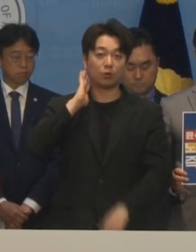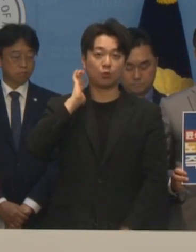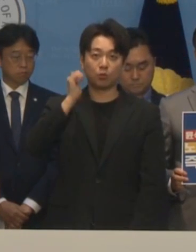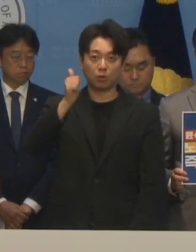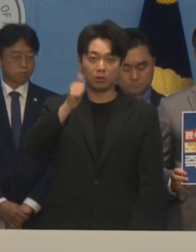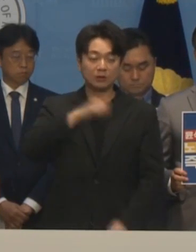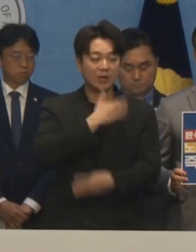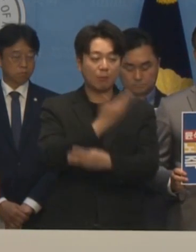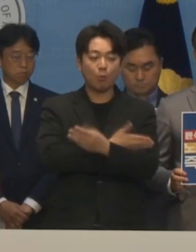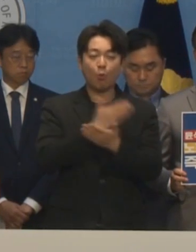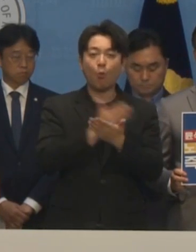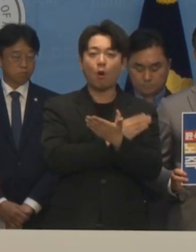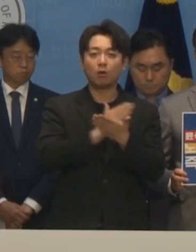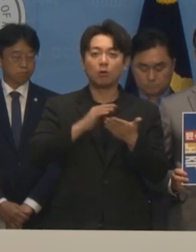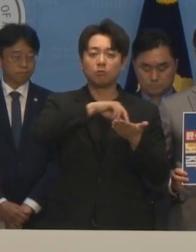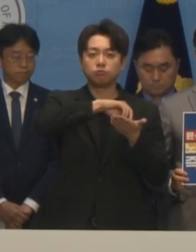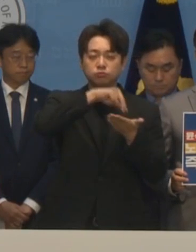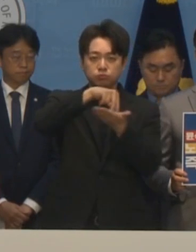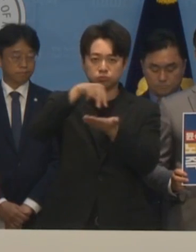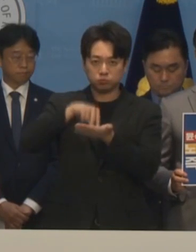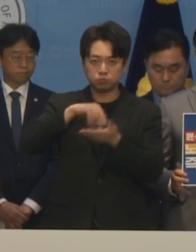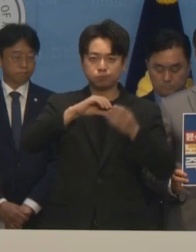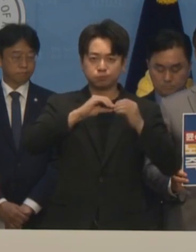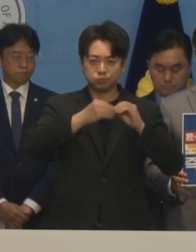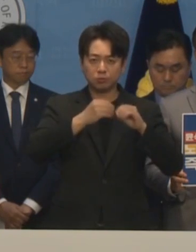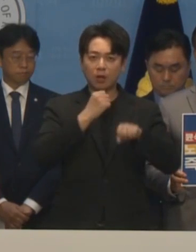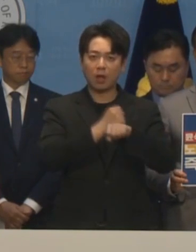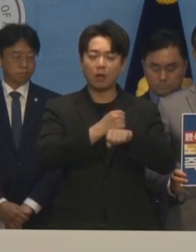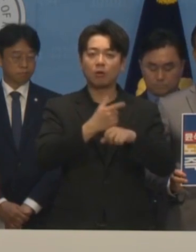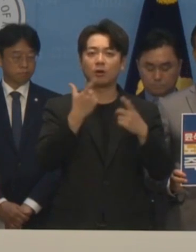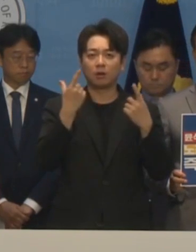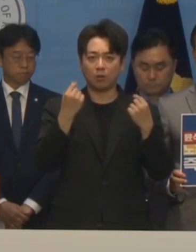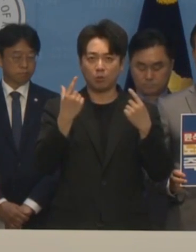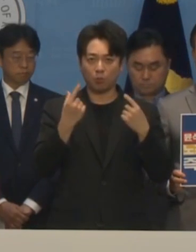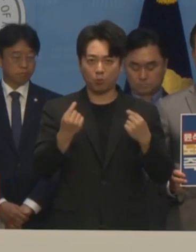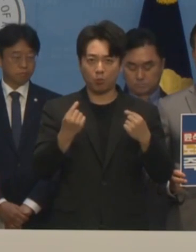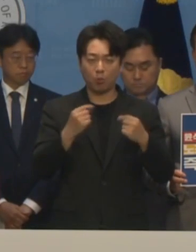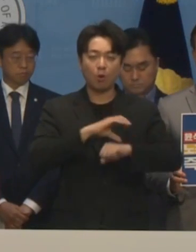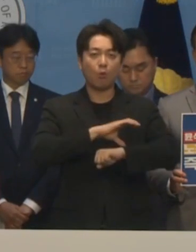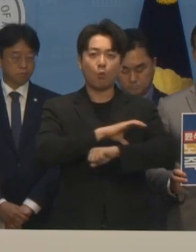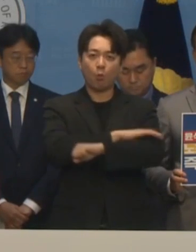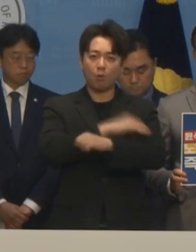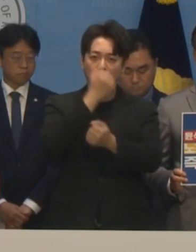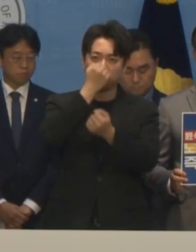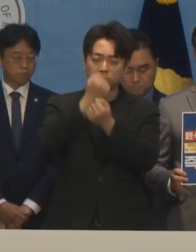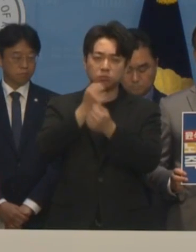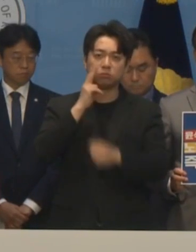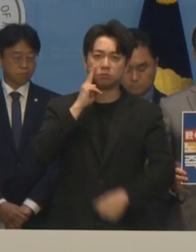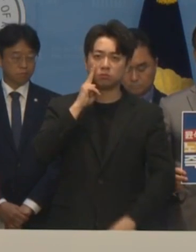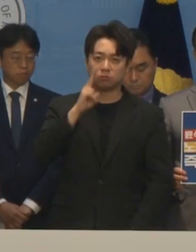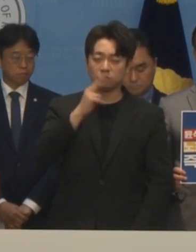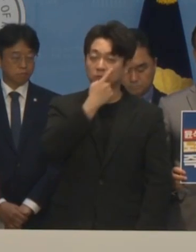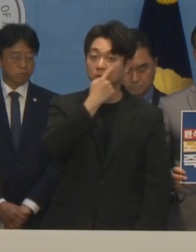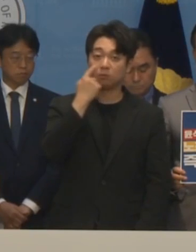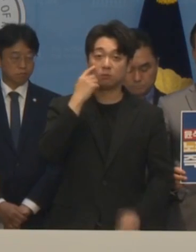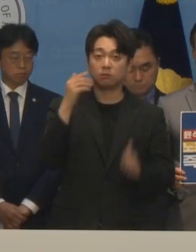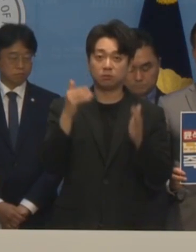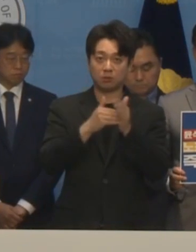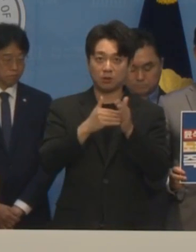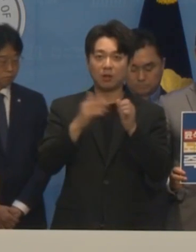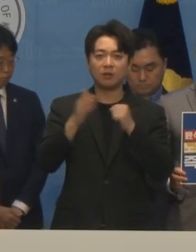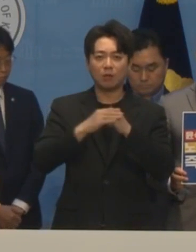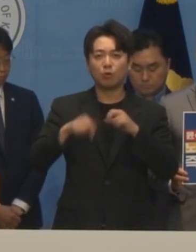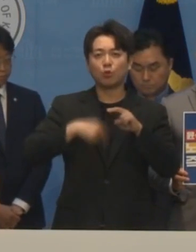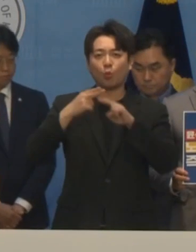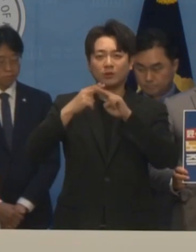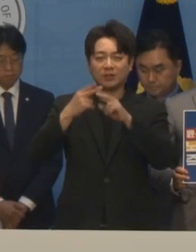다르지 않습니다. 헌법이 정한 권력 분립의 원칙을 형해화하는 것입니다. 이것이 바로